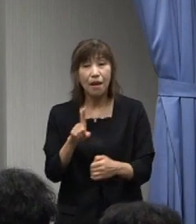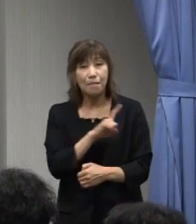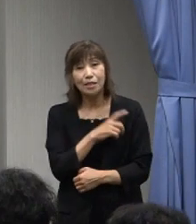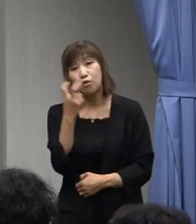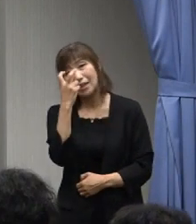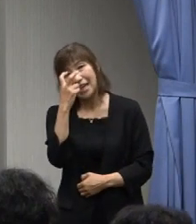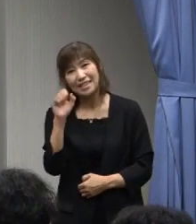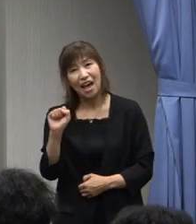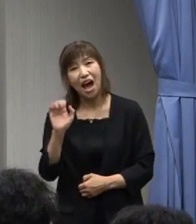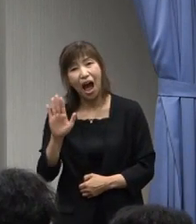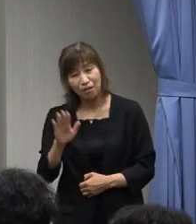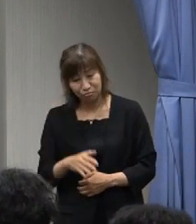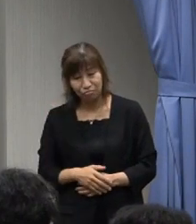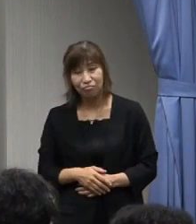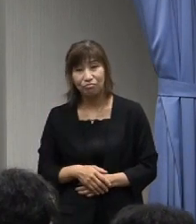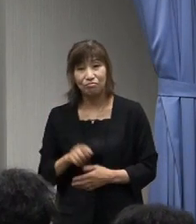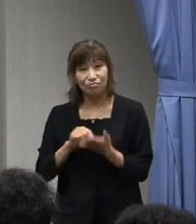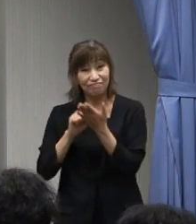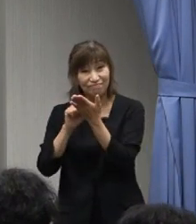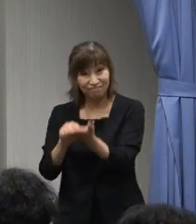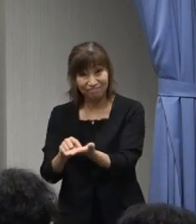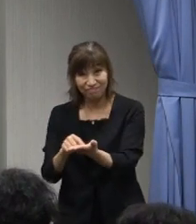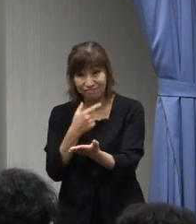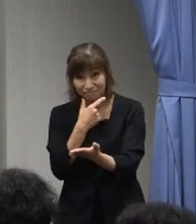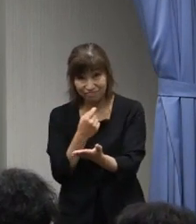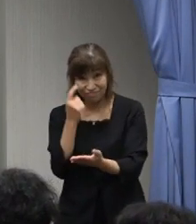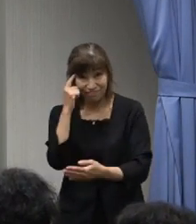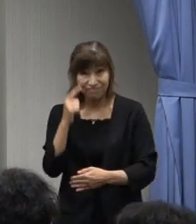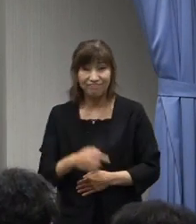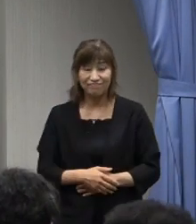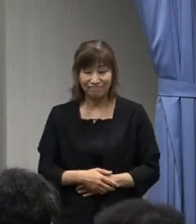そこをやっていただきたいと思います。